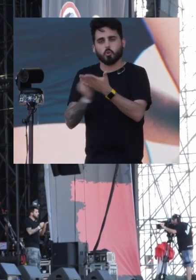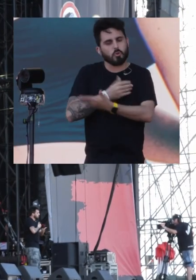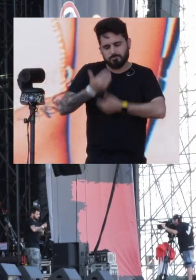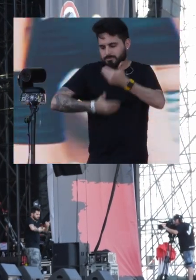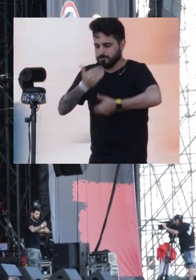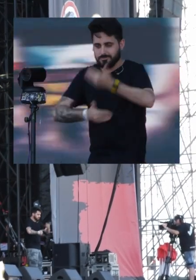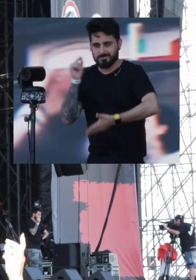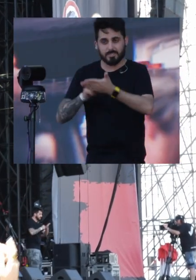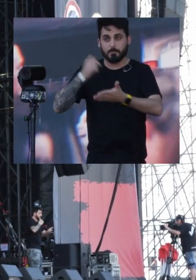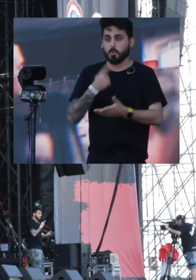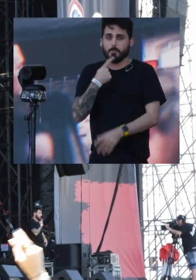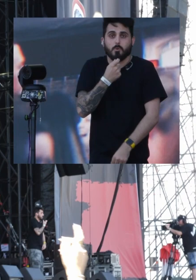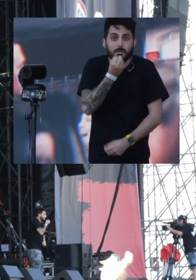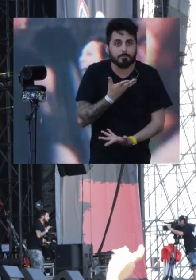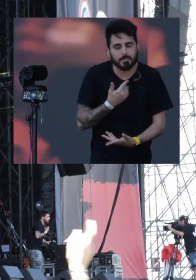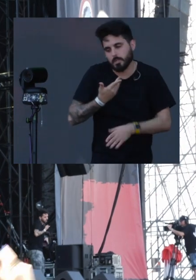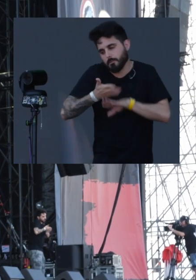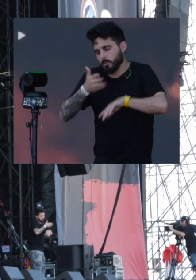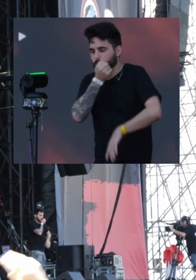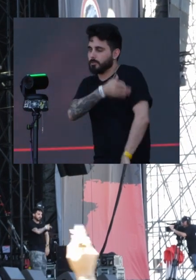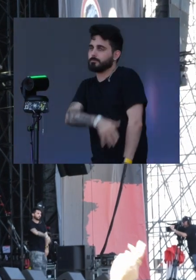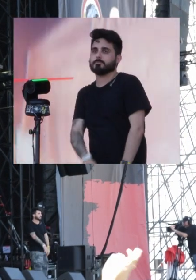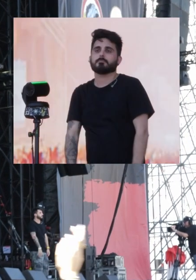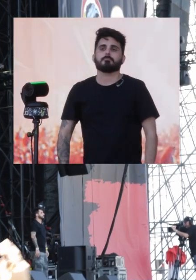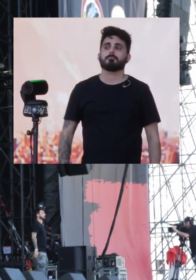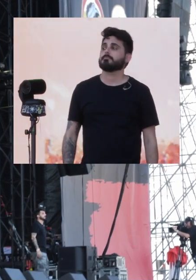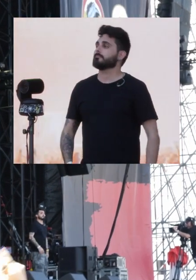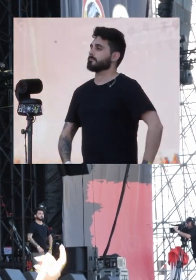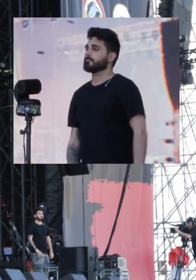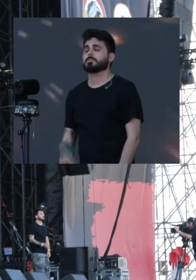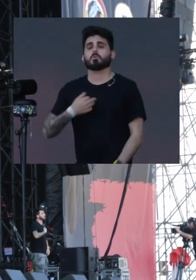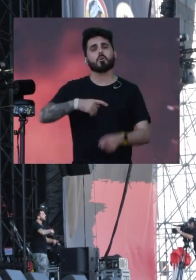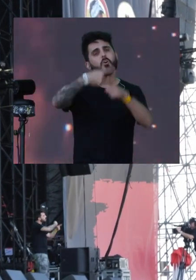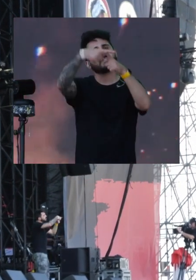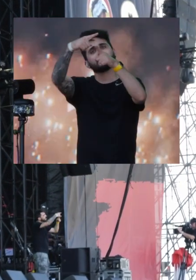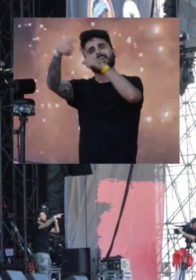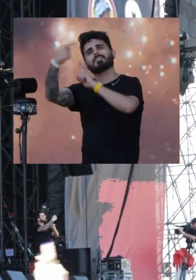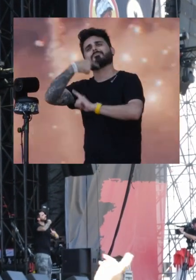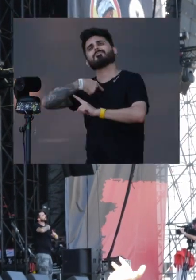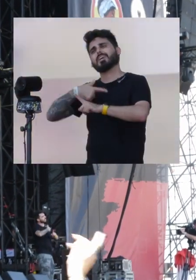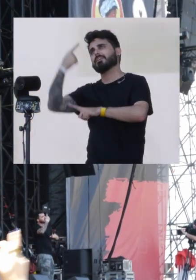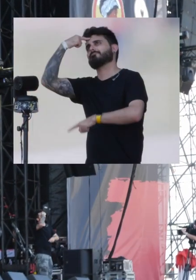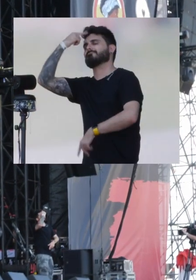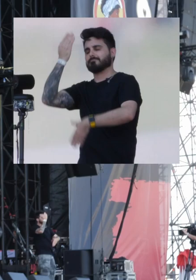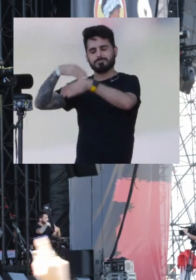massa fast. És inevitable preguntar com estàs. Tinc les...